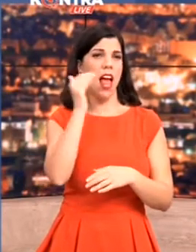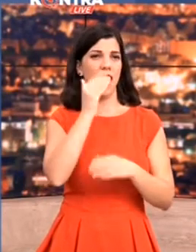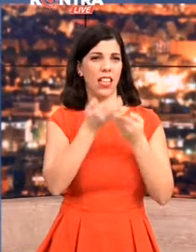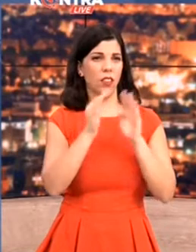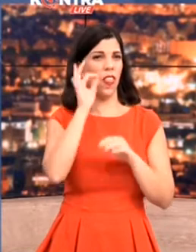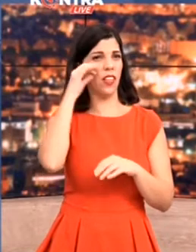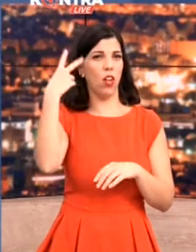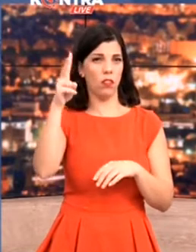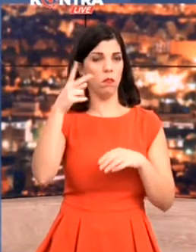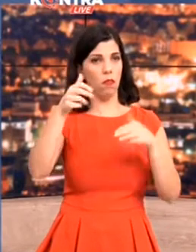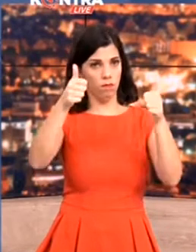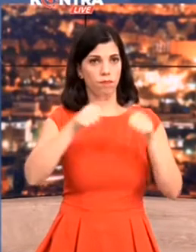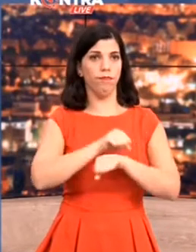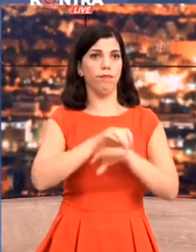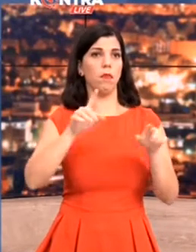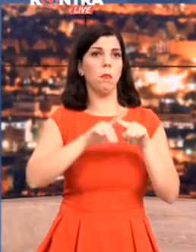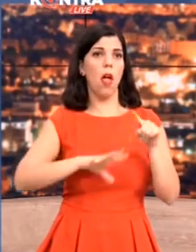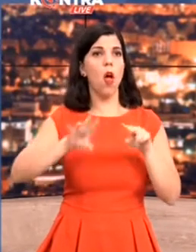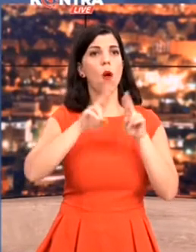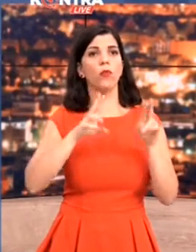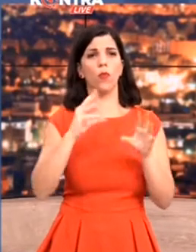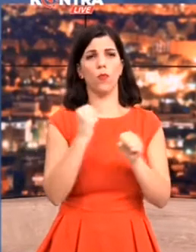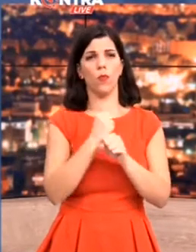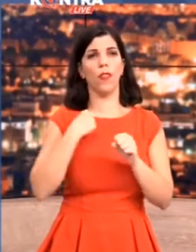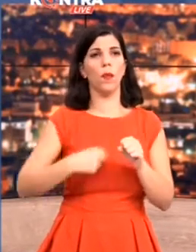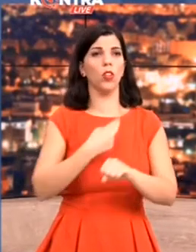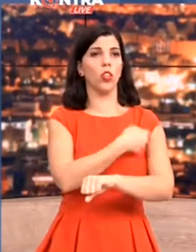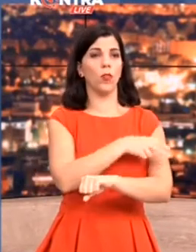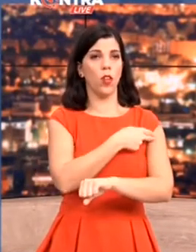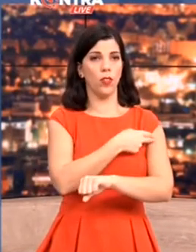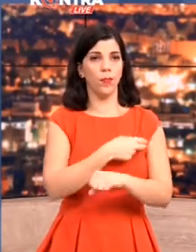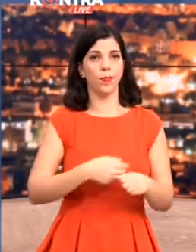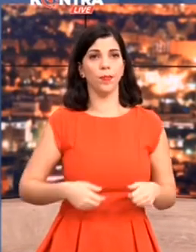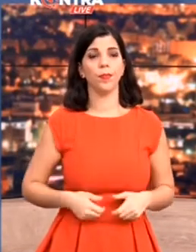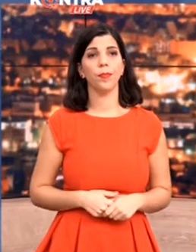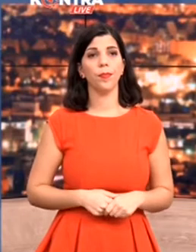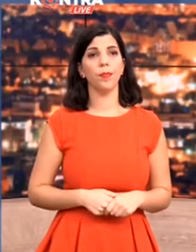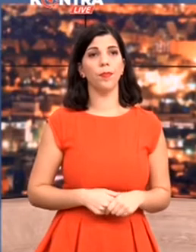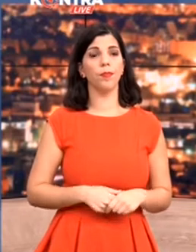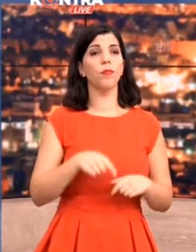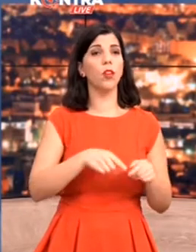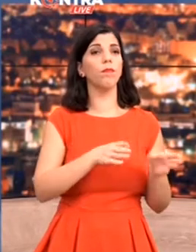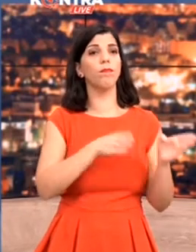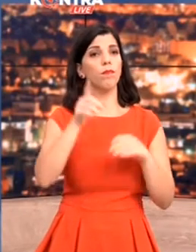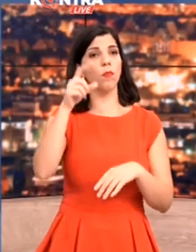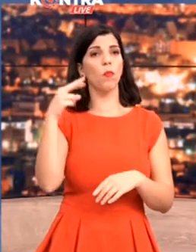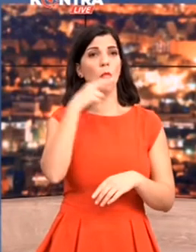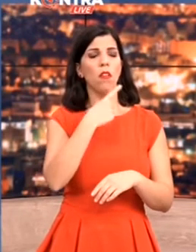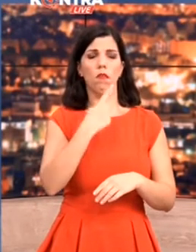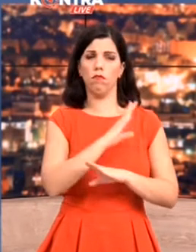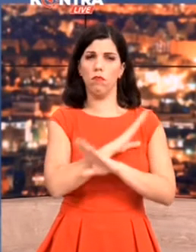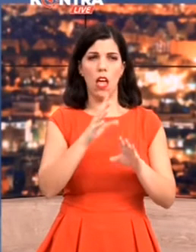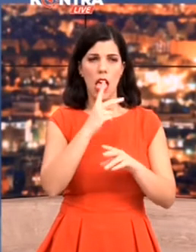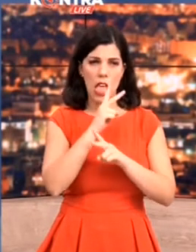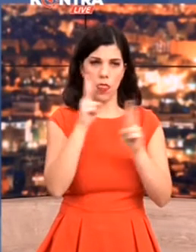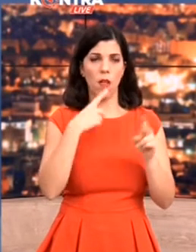Θεσσαλονίκης καταγγέλει με ανακοίνωσή της η Πανελλήνια Ομοσπονδία Εργαζομένων Δημόσιων Νοσοκομείων. Κατηγορηματικό είναι το όχι